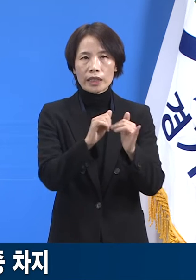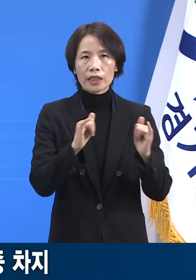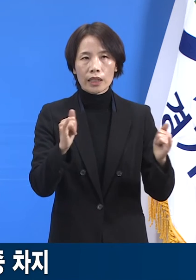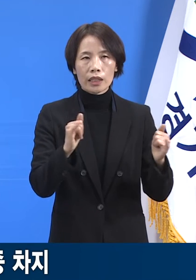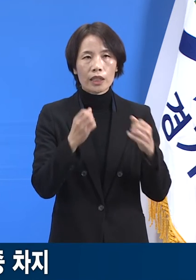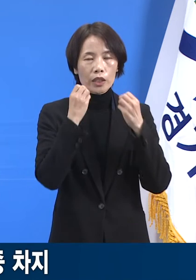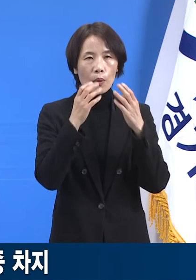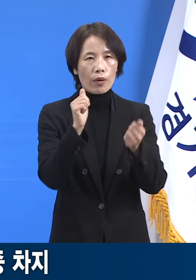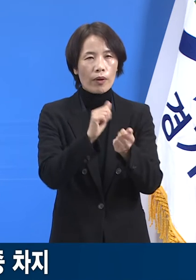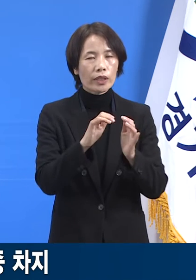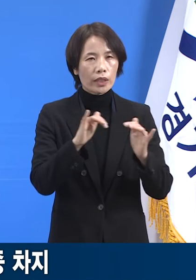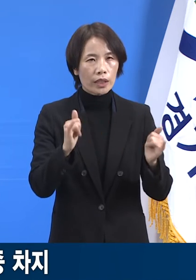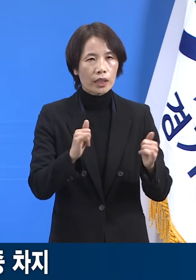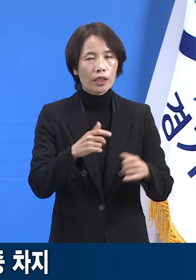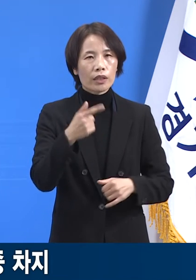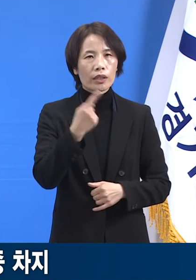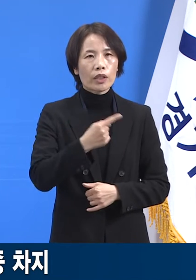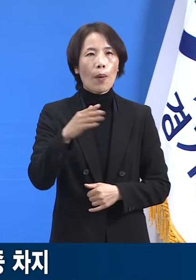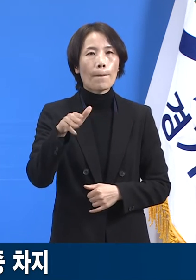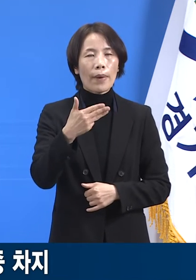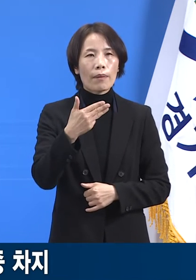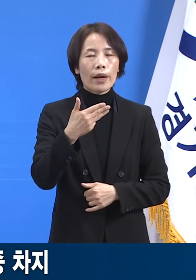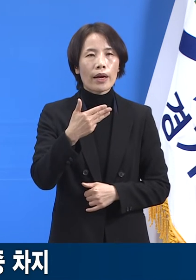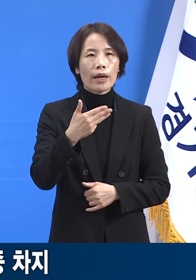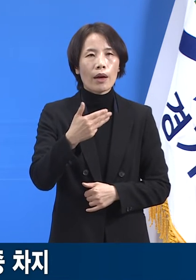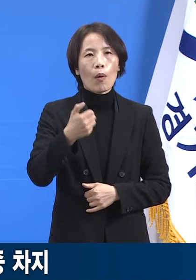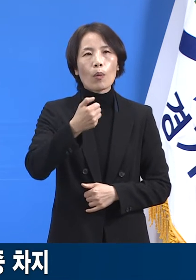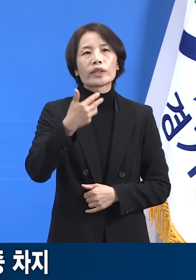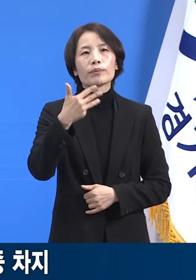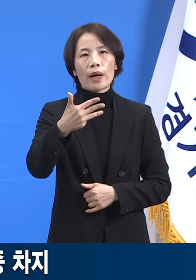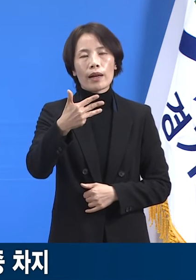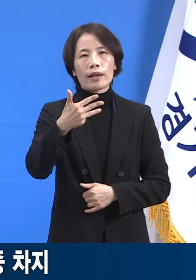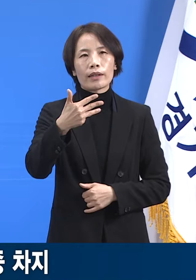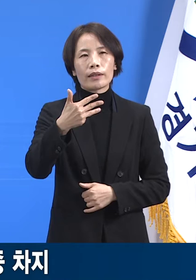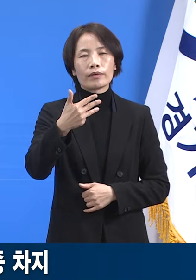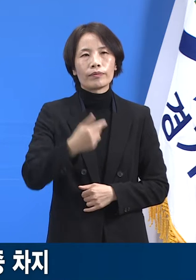수는 674명에서 1,858명으로